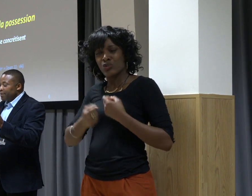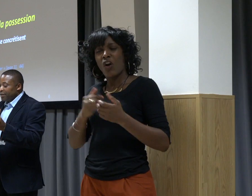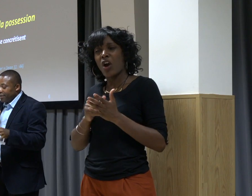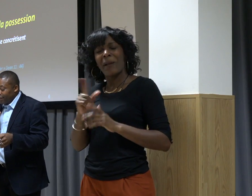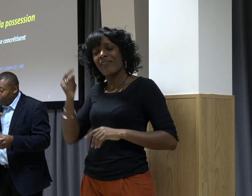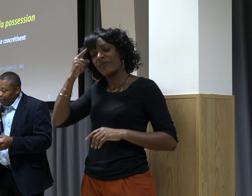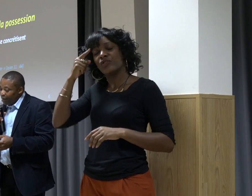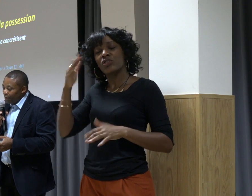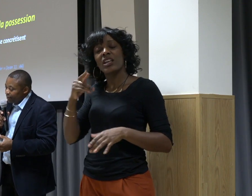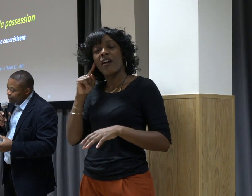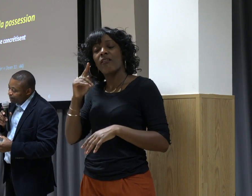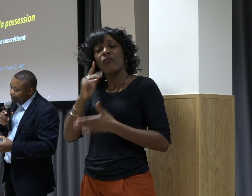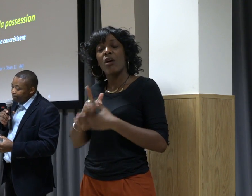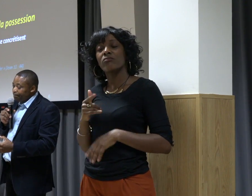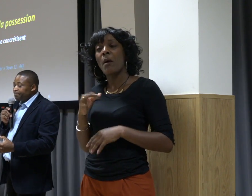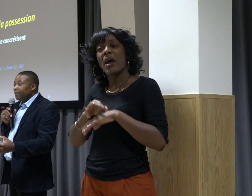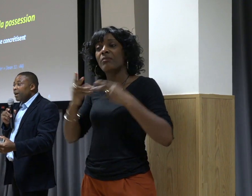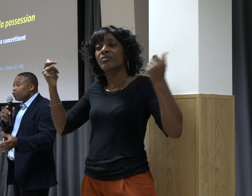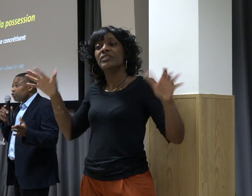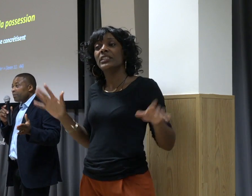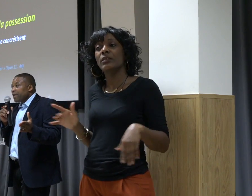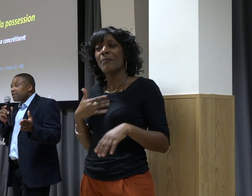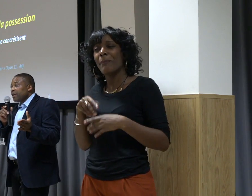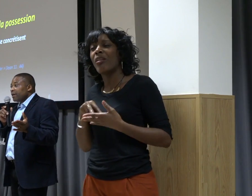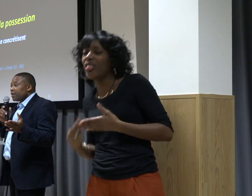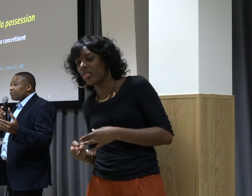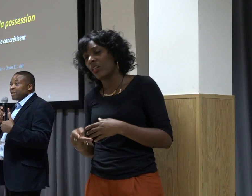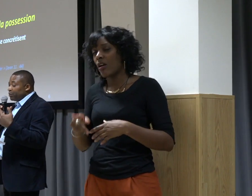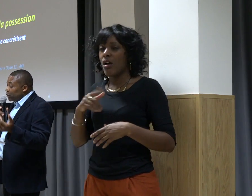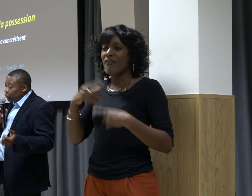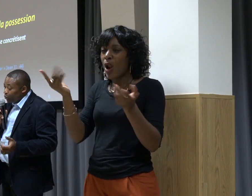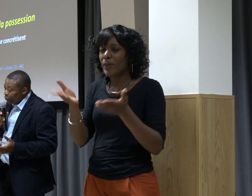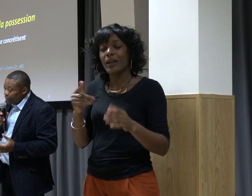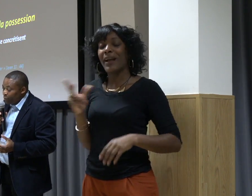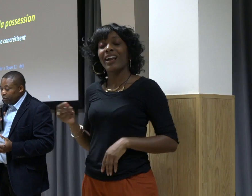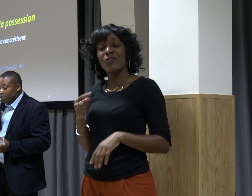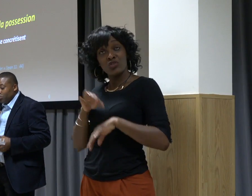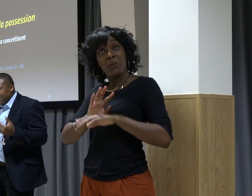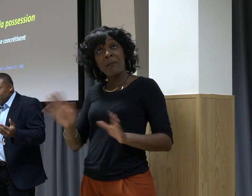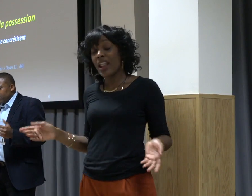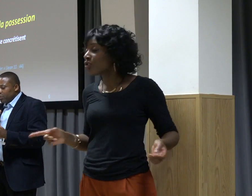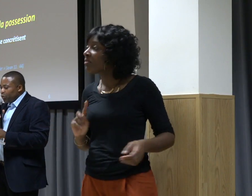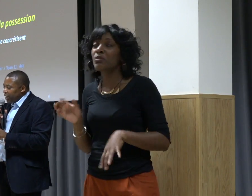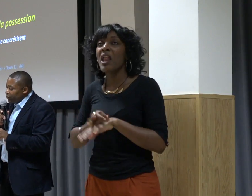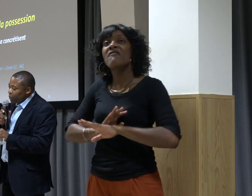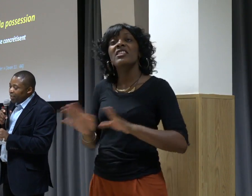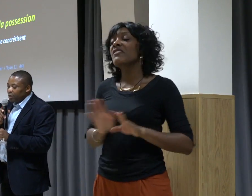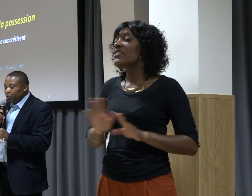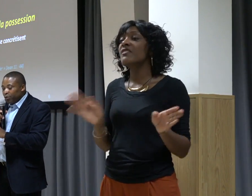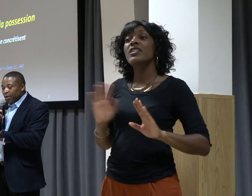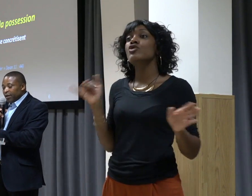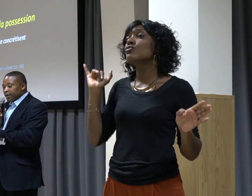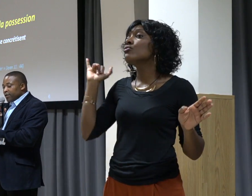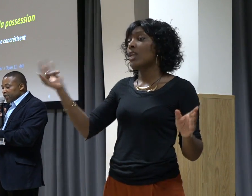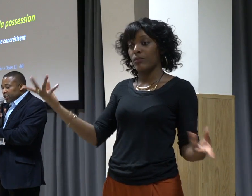dira, mais c'est incroyable. Alors je le répète, vous avez peut-être un besoin important, un sujet important pour lequel vous demandez à